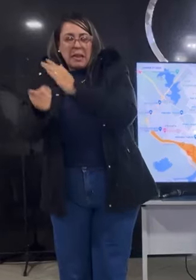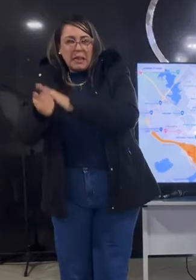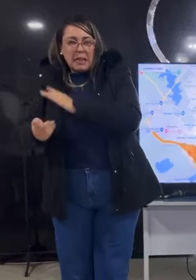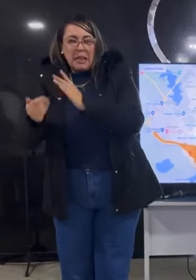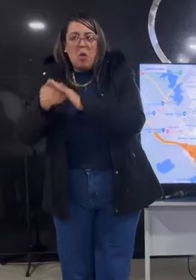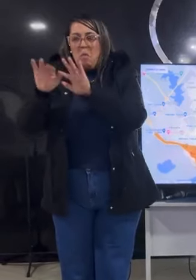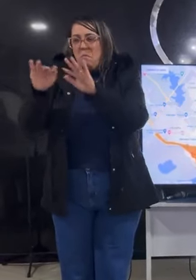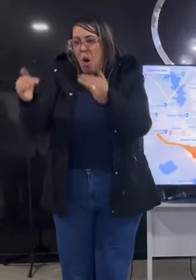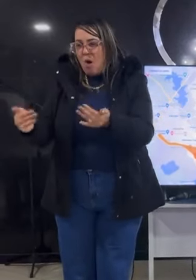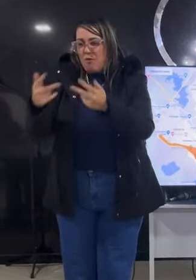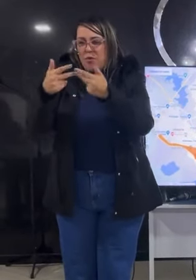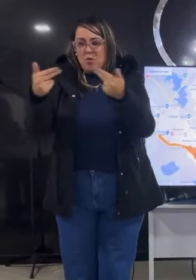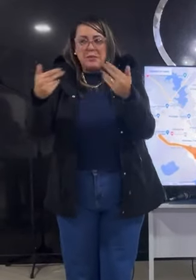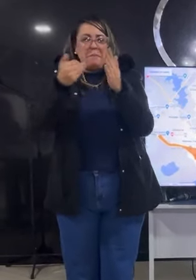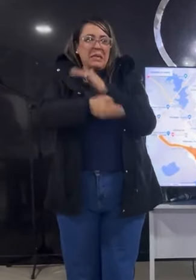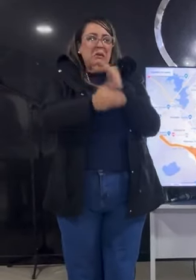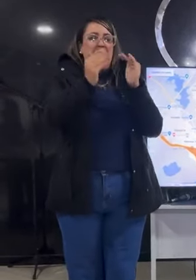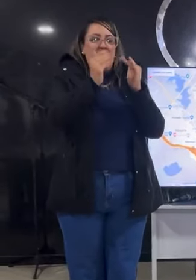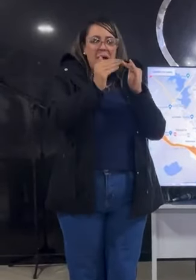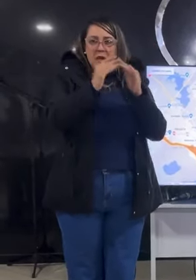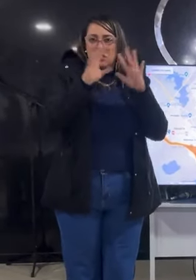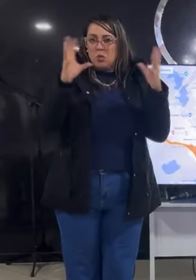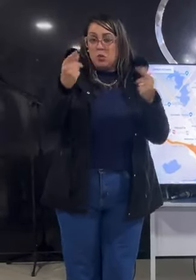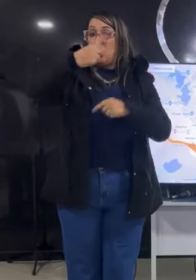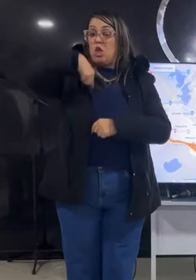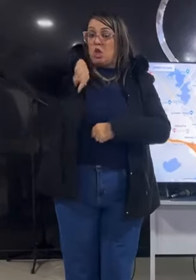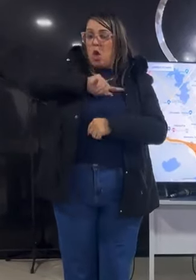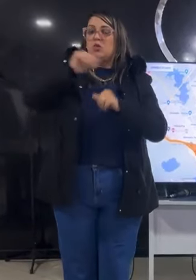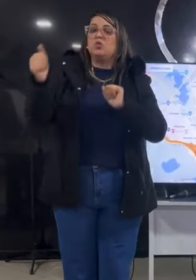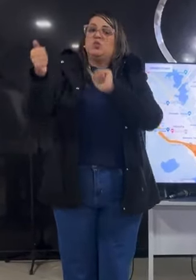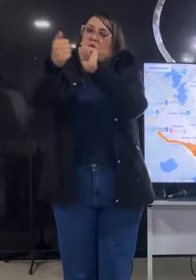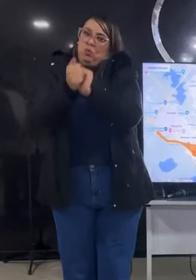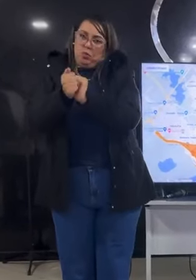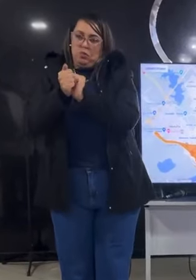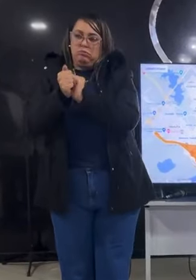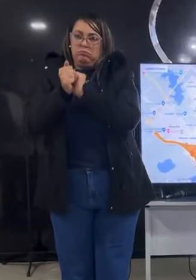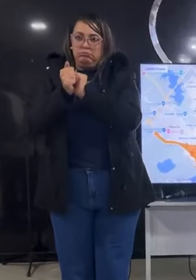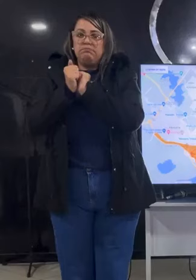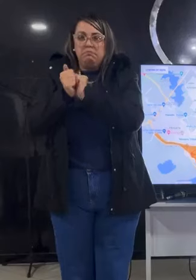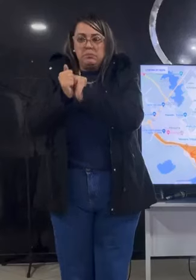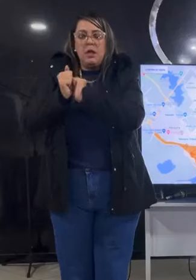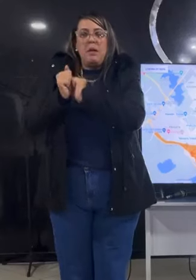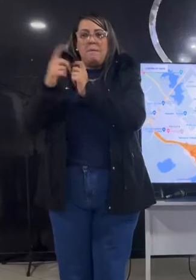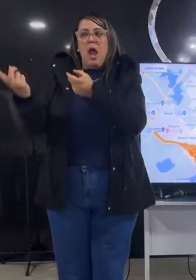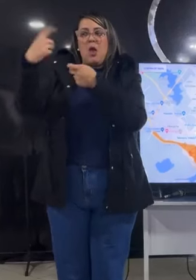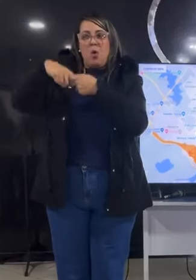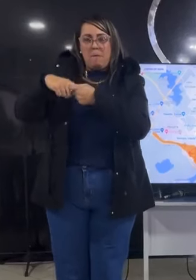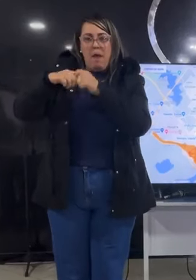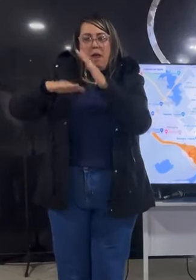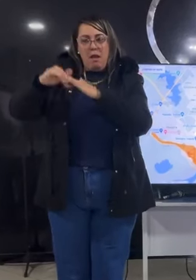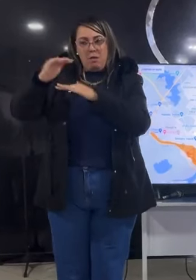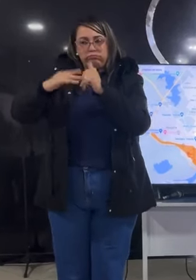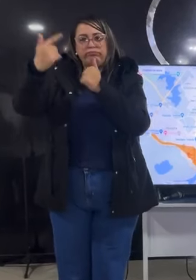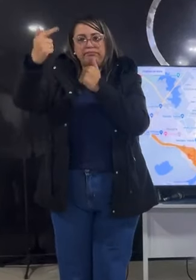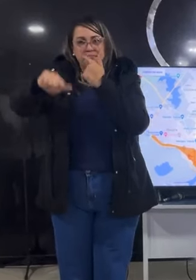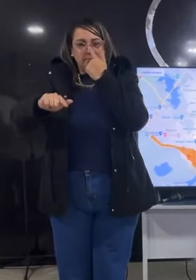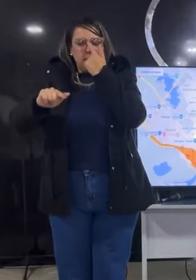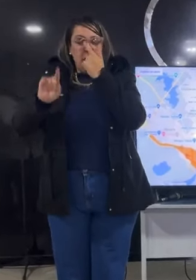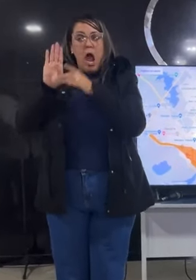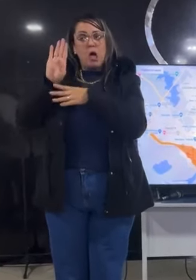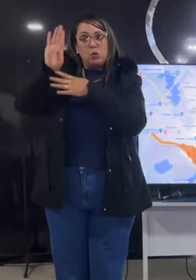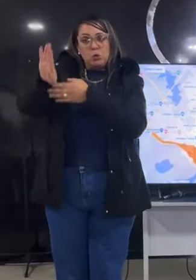perderam eh patrimônio nós estaremos junto com elas ao lado delas na recuperação né Eh ajudando